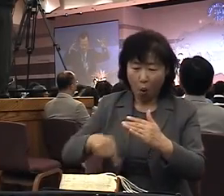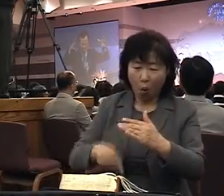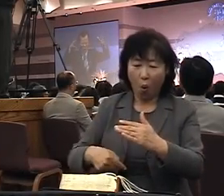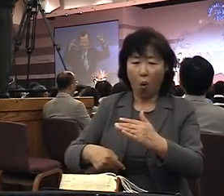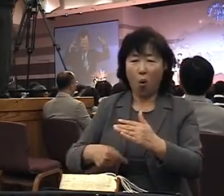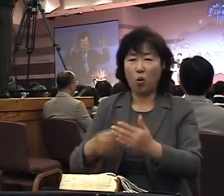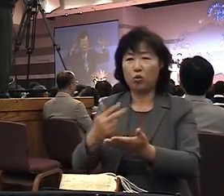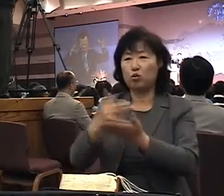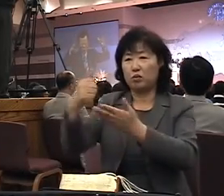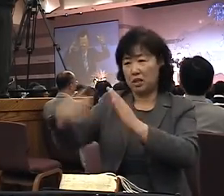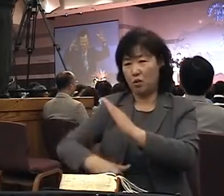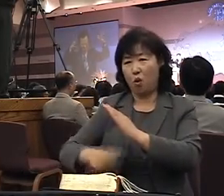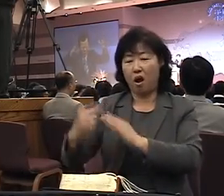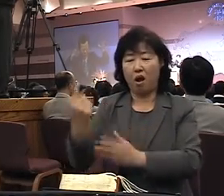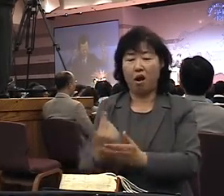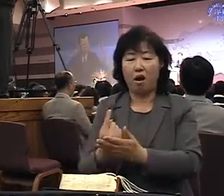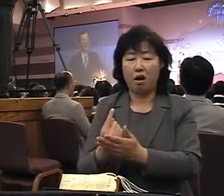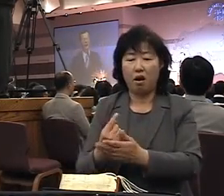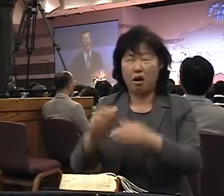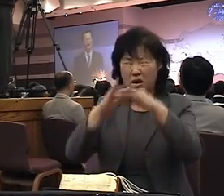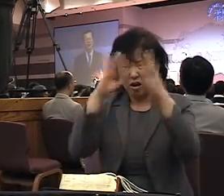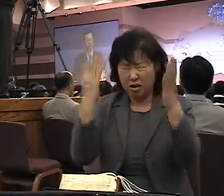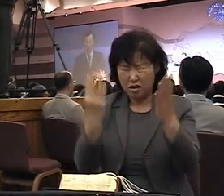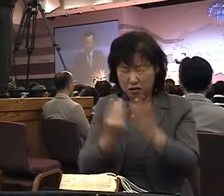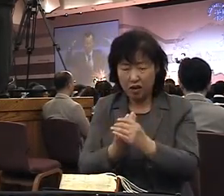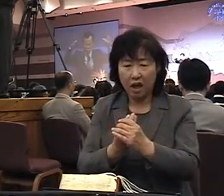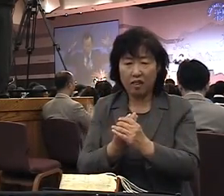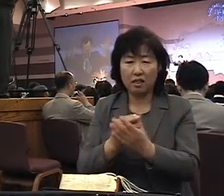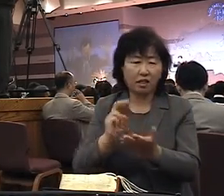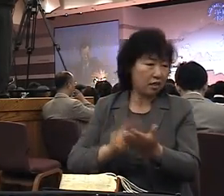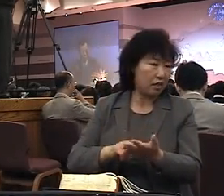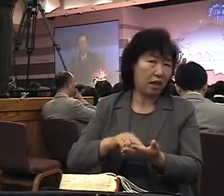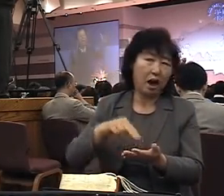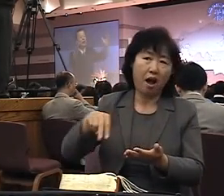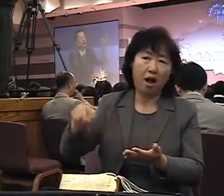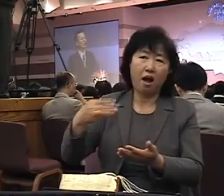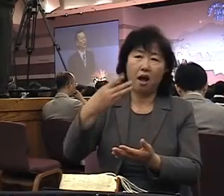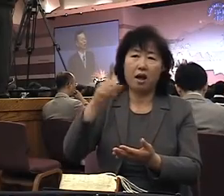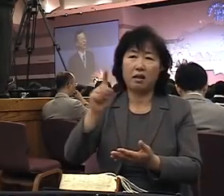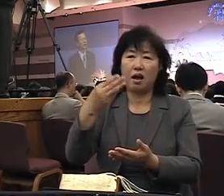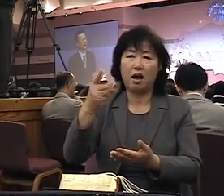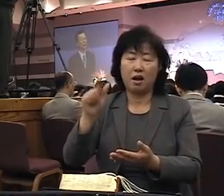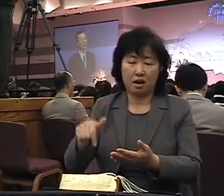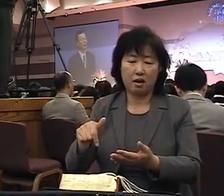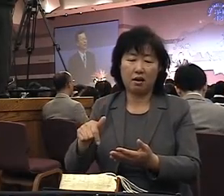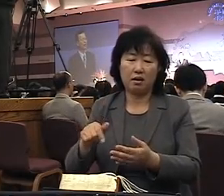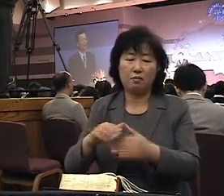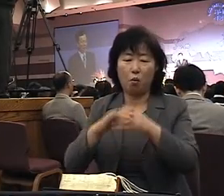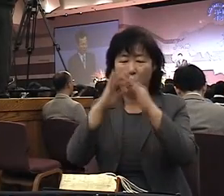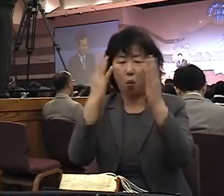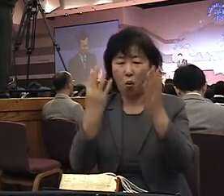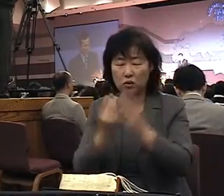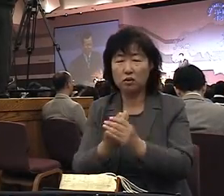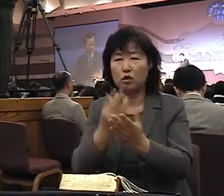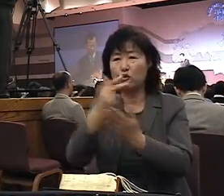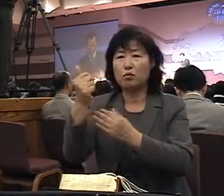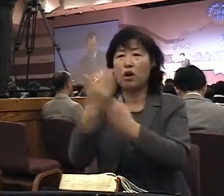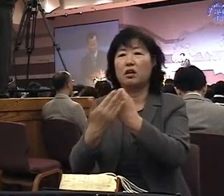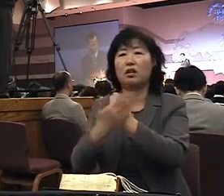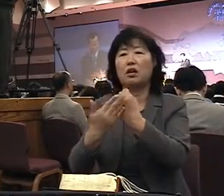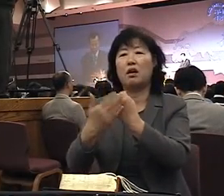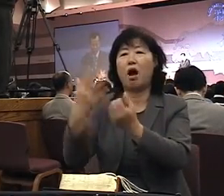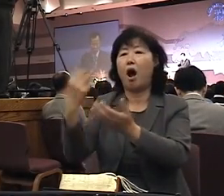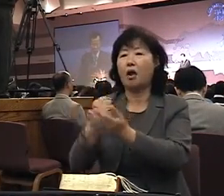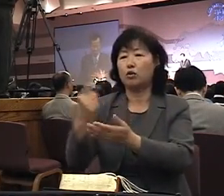이러한 엄청난 전적인 타락 가운데 주님께서 전적인 은혜를 가지고 들어오신다는 거예요. 그래서 창세기